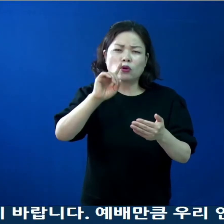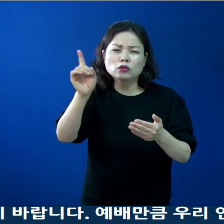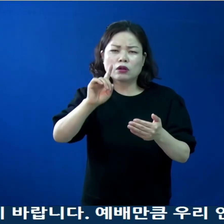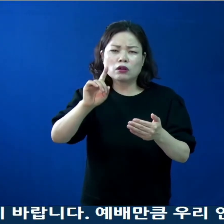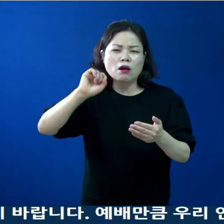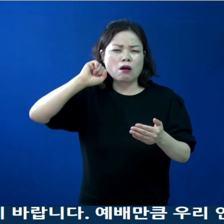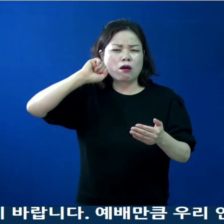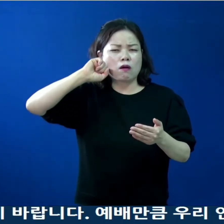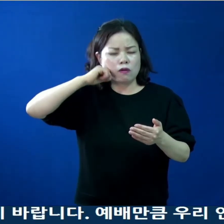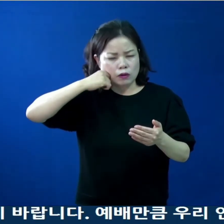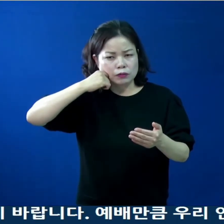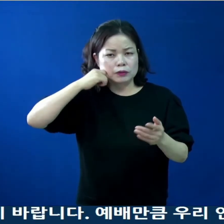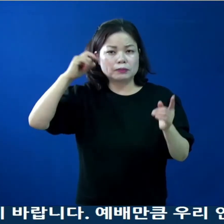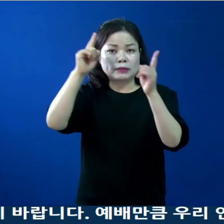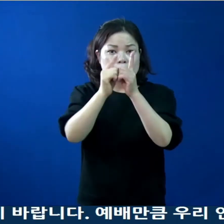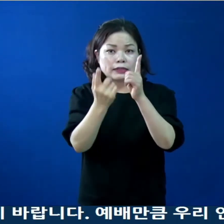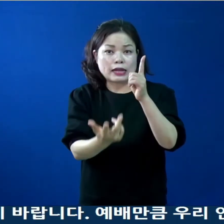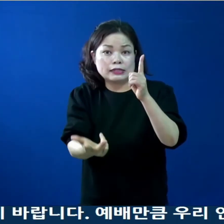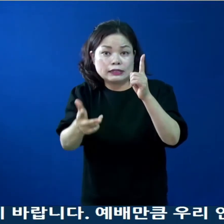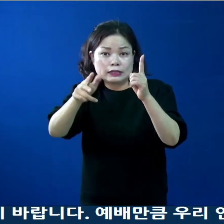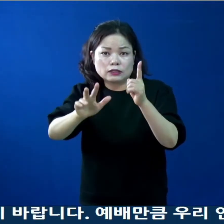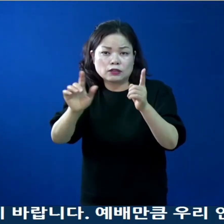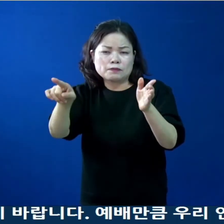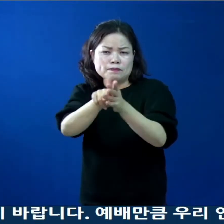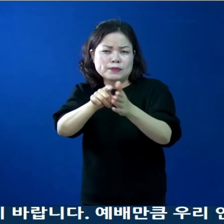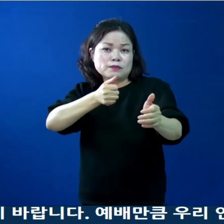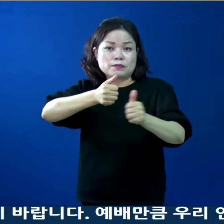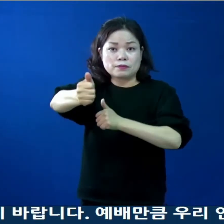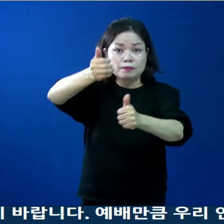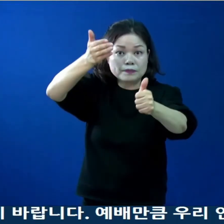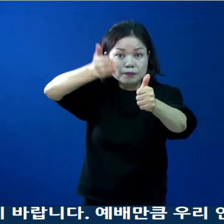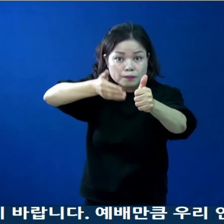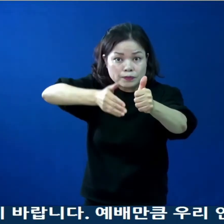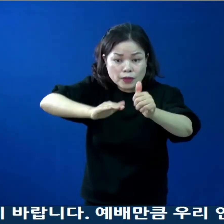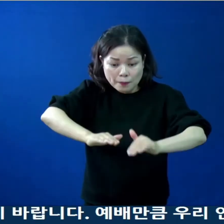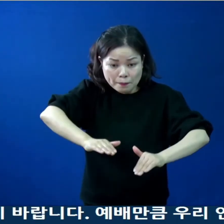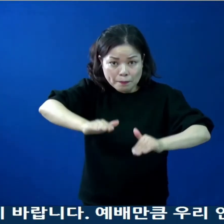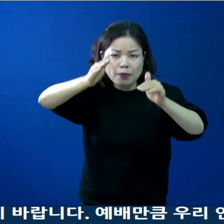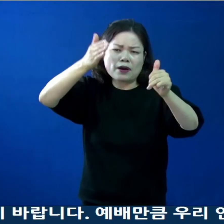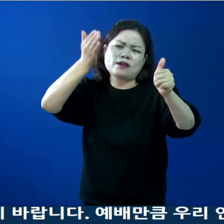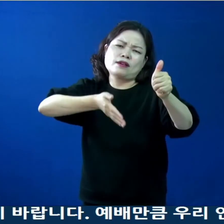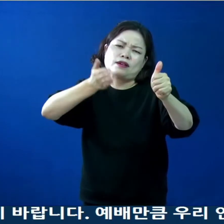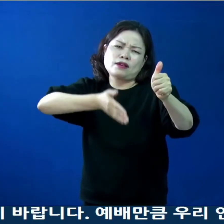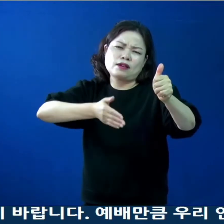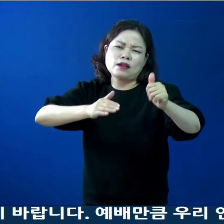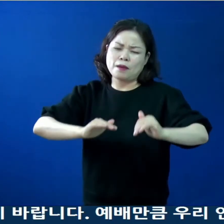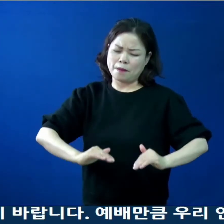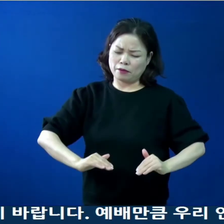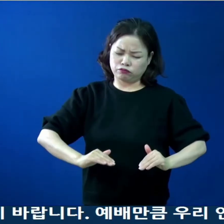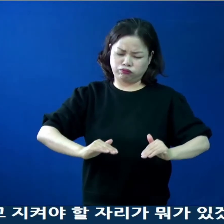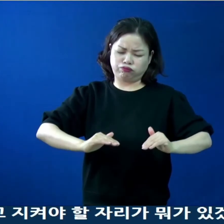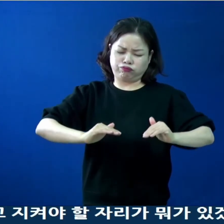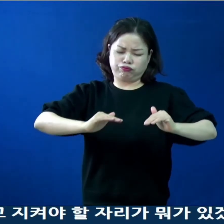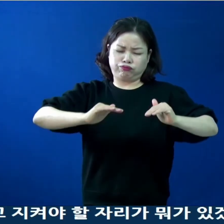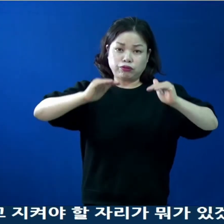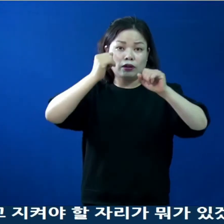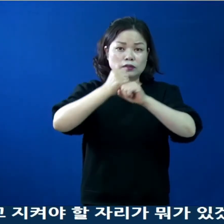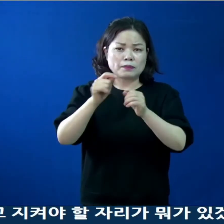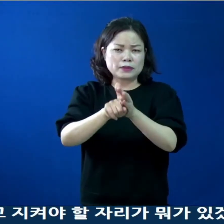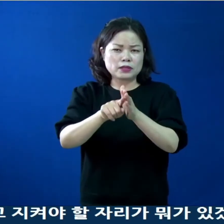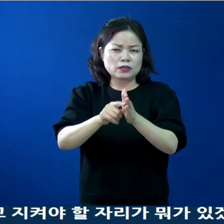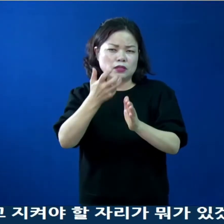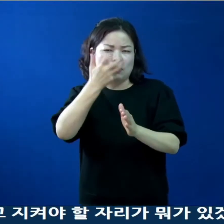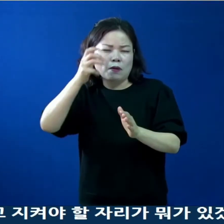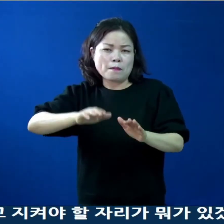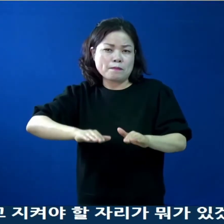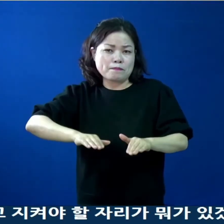어려움이 있더라도 믿음으로 돌파하시기 바랍니다. 성장하시기 바랍니다. 자라가시기 바랍니다. 우리의 영혼이 자라기